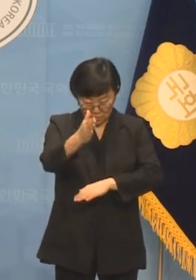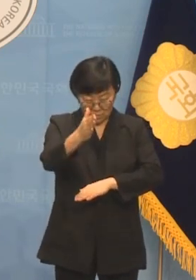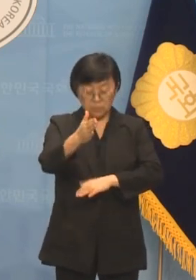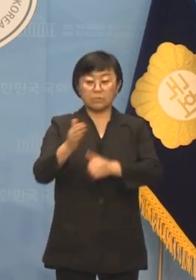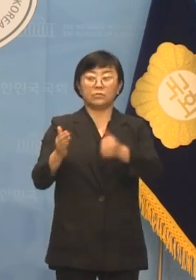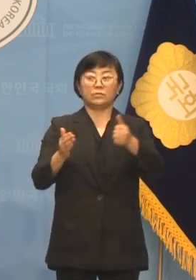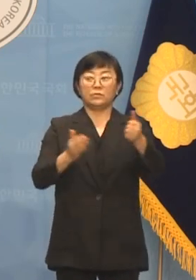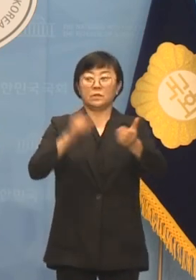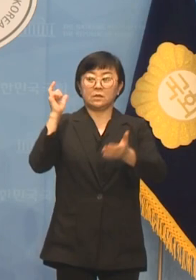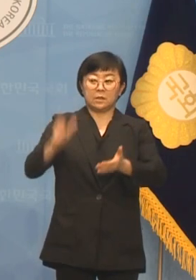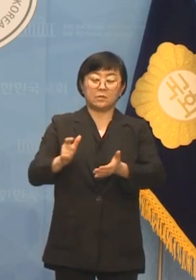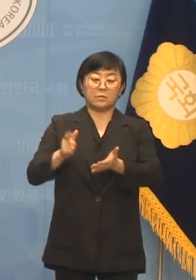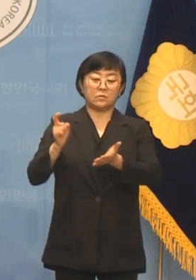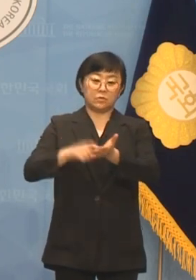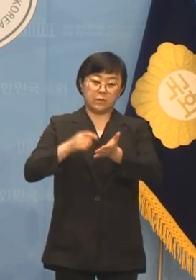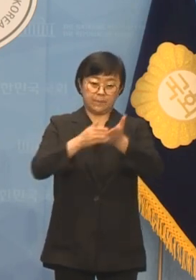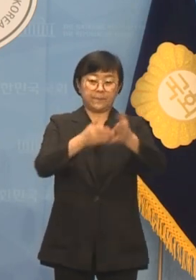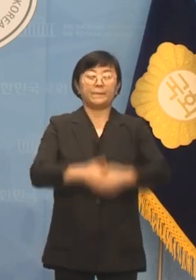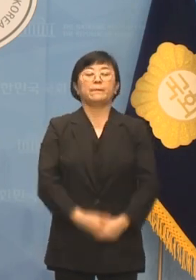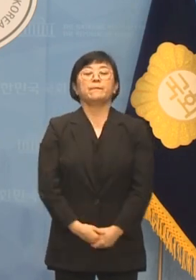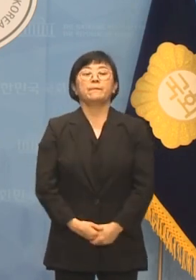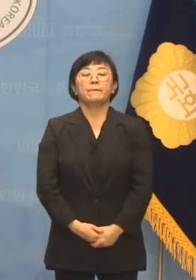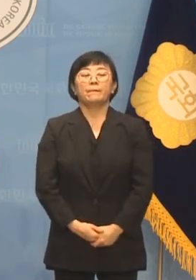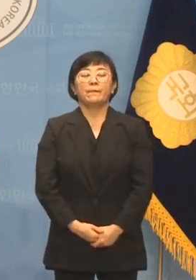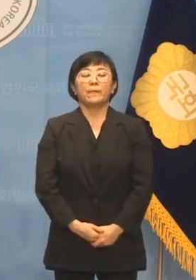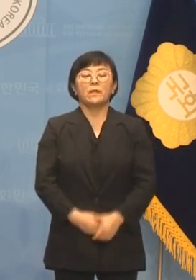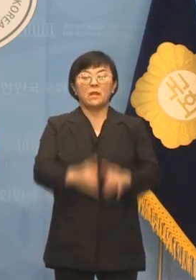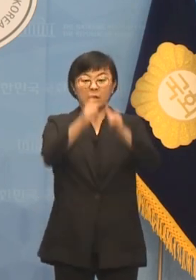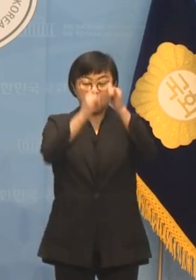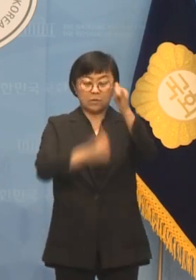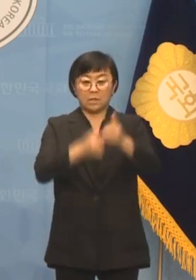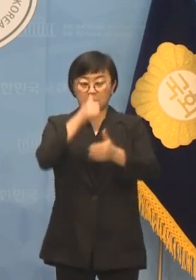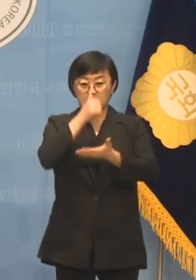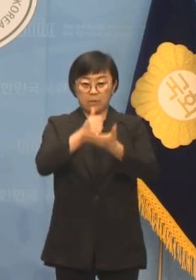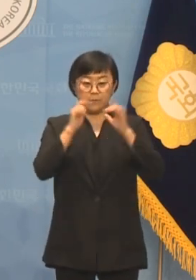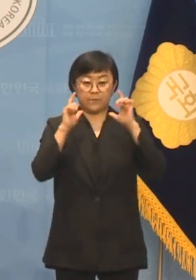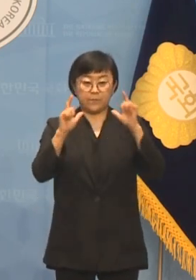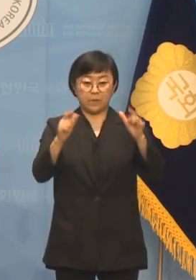할 것을 강력히 촉구합니다. 역사의 단죄와